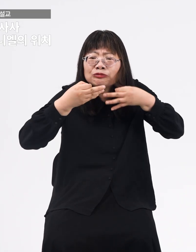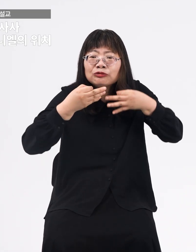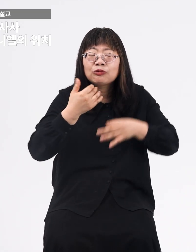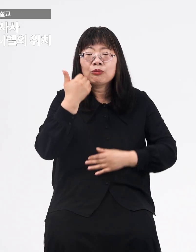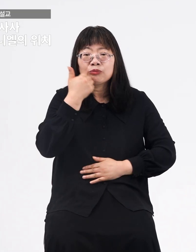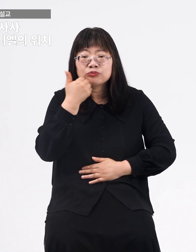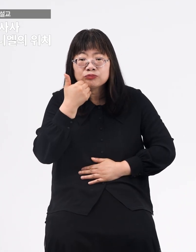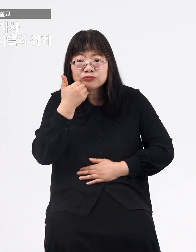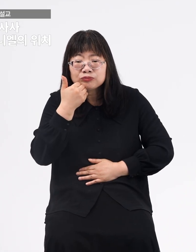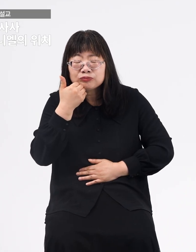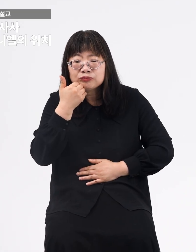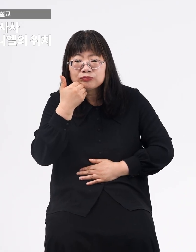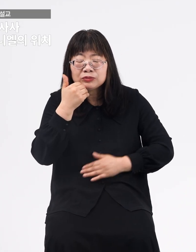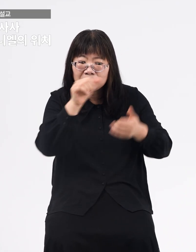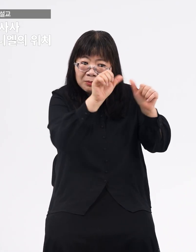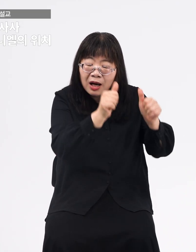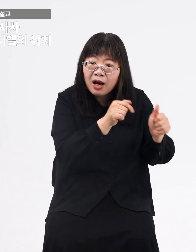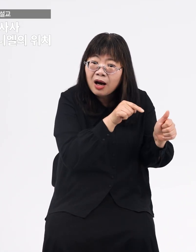되어 있습니까?